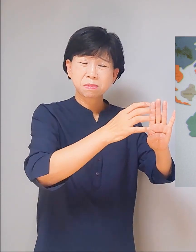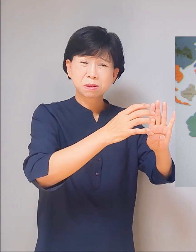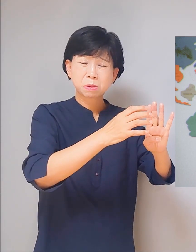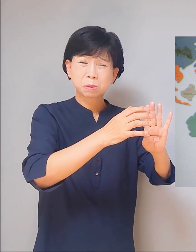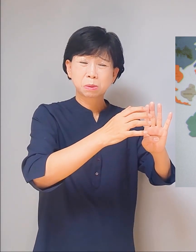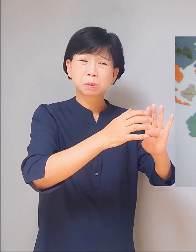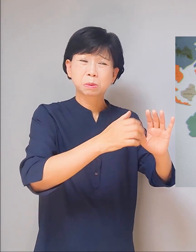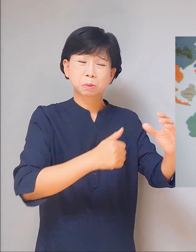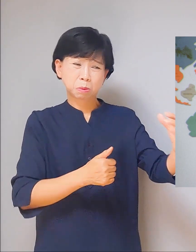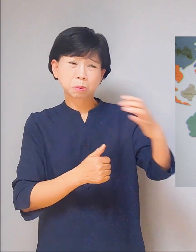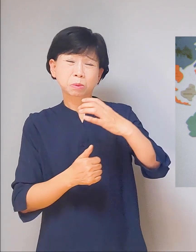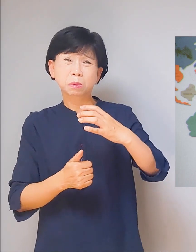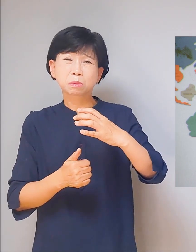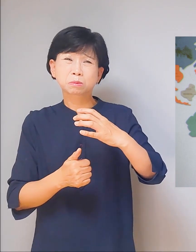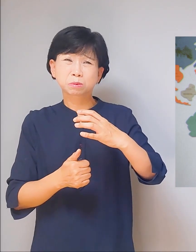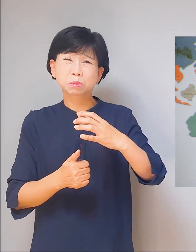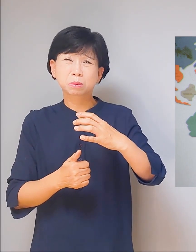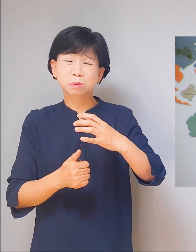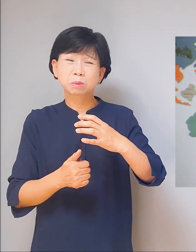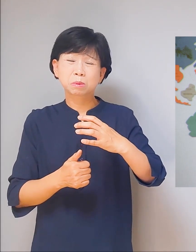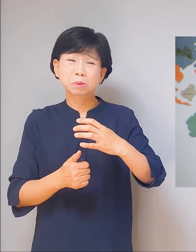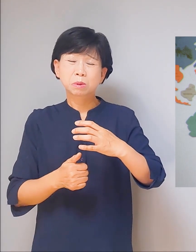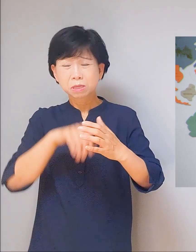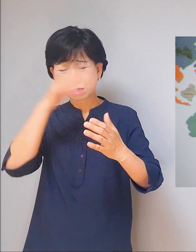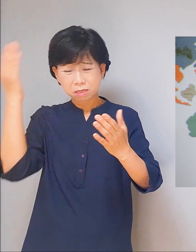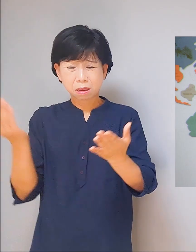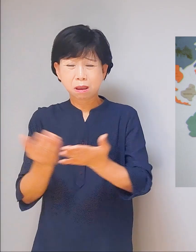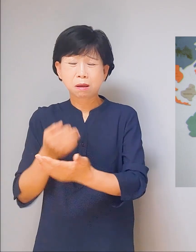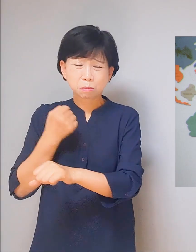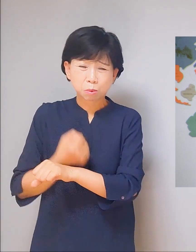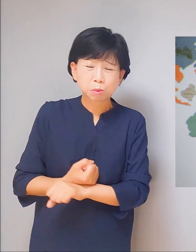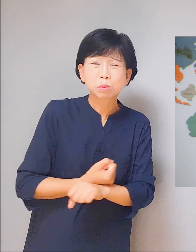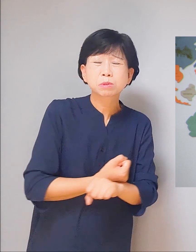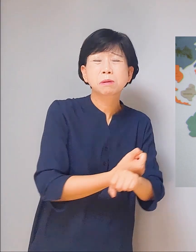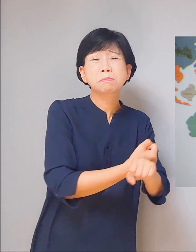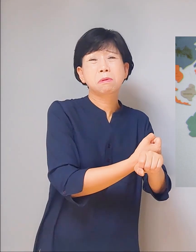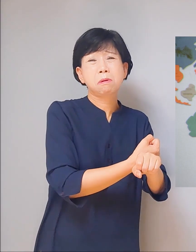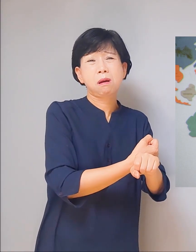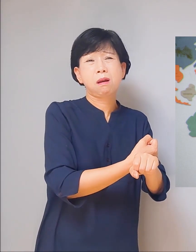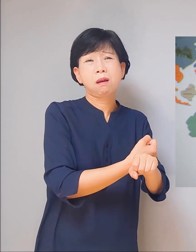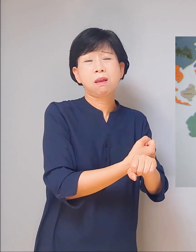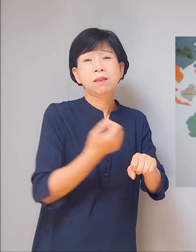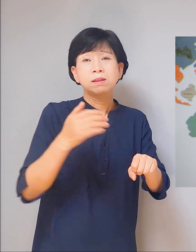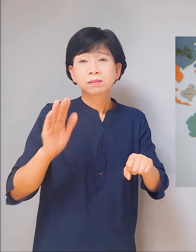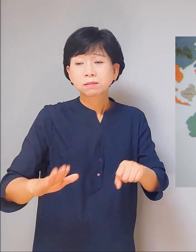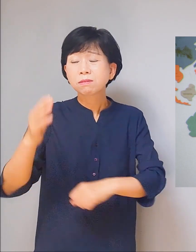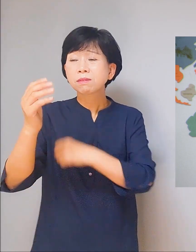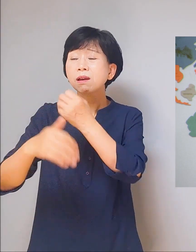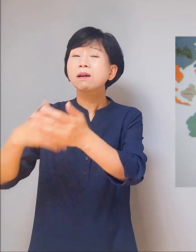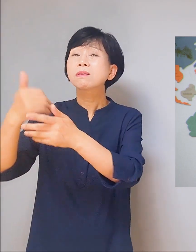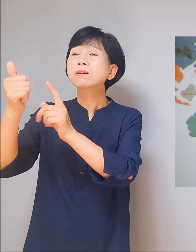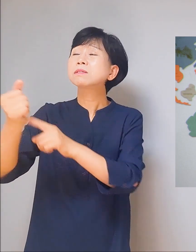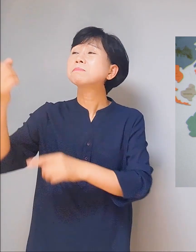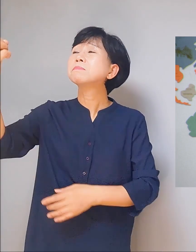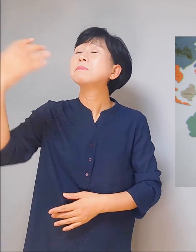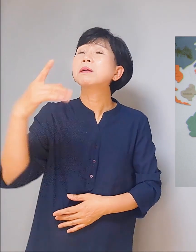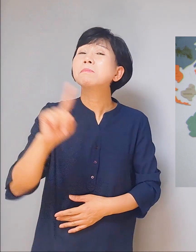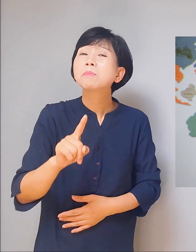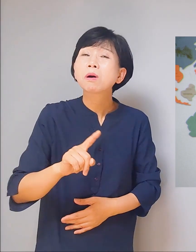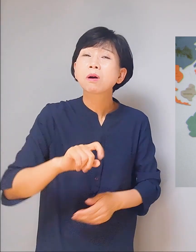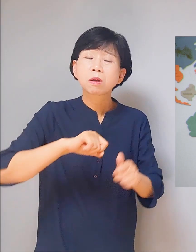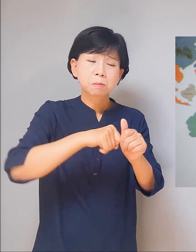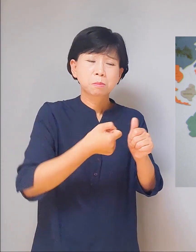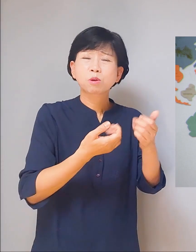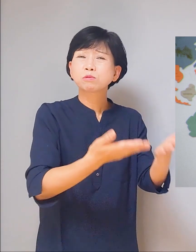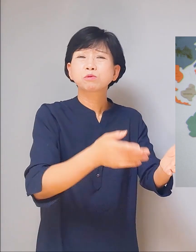처참하게 죽는 거죠. 막 다 포로로 끌려가는 거예요. 그런데 하나님이 그러시는 거예요. 재앙을